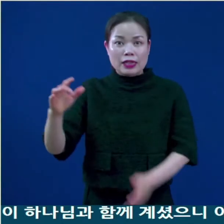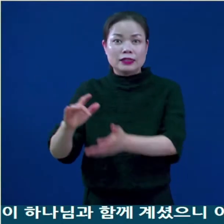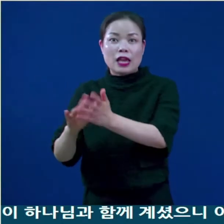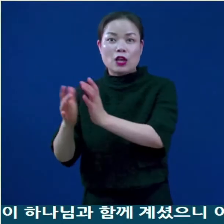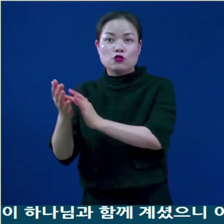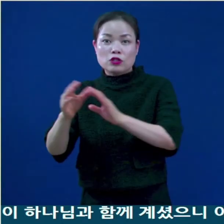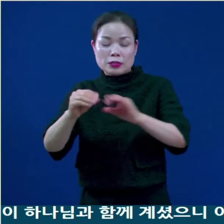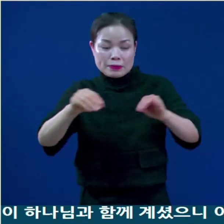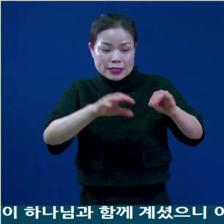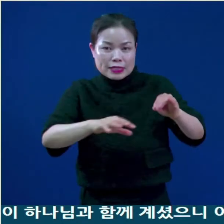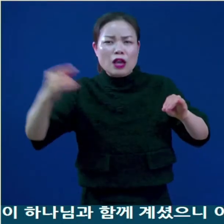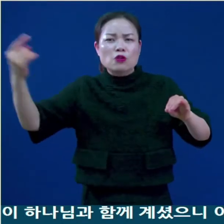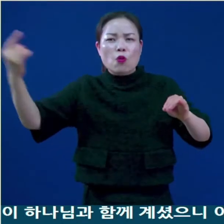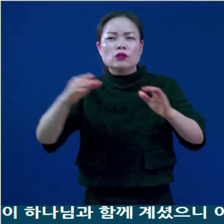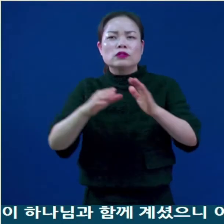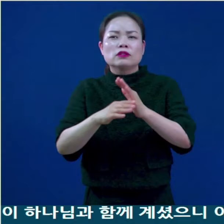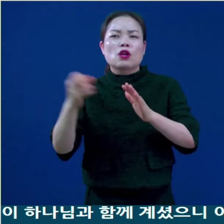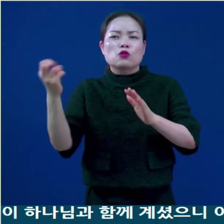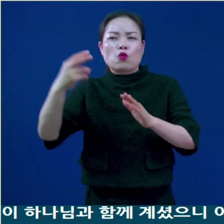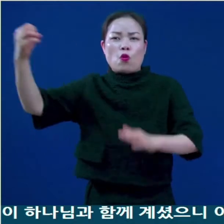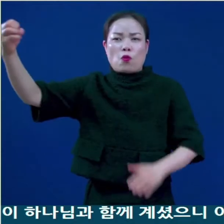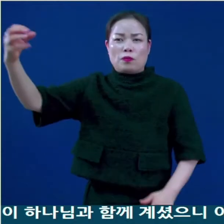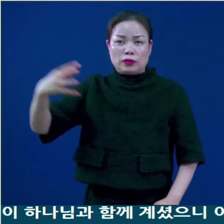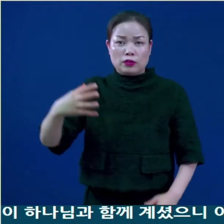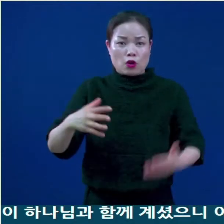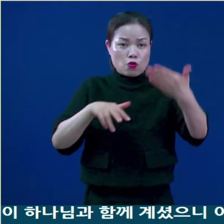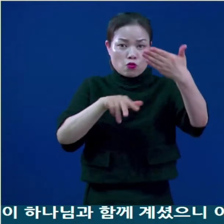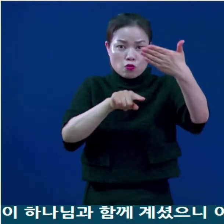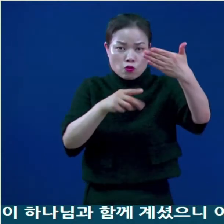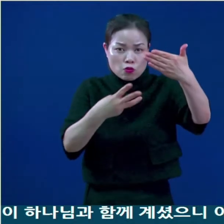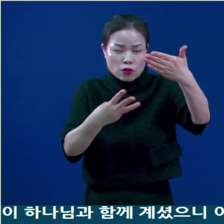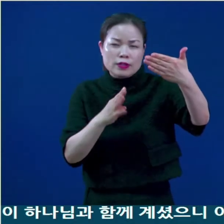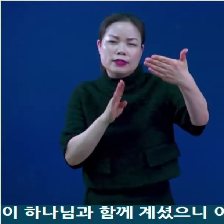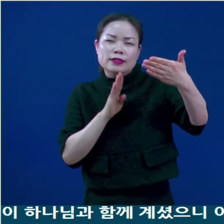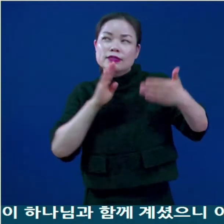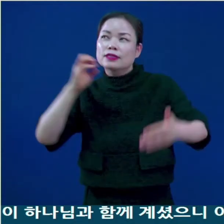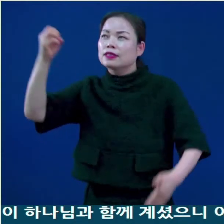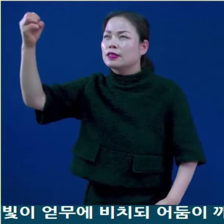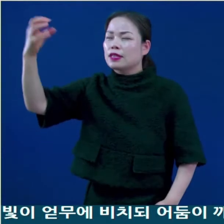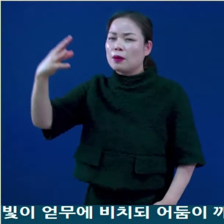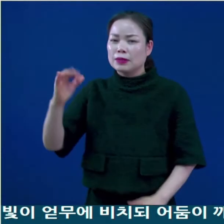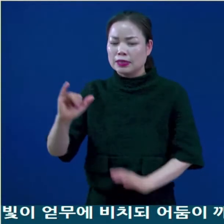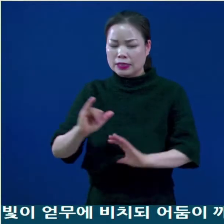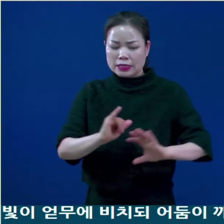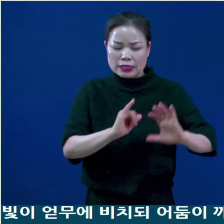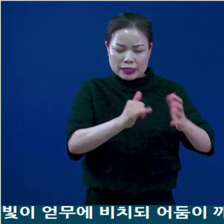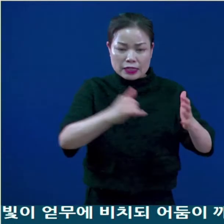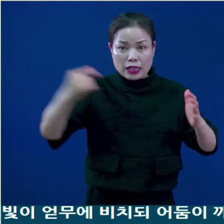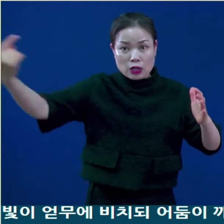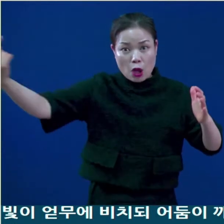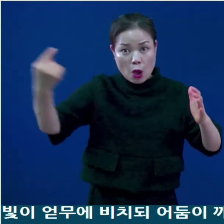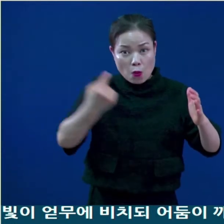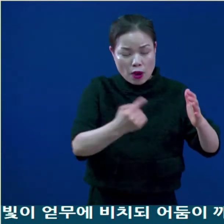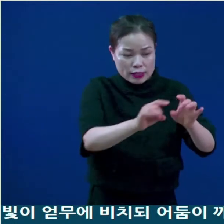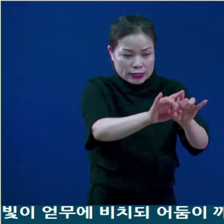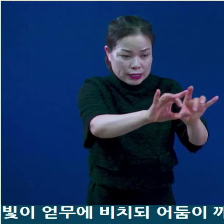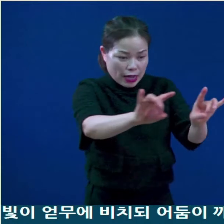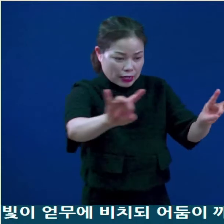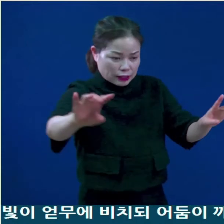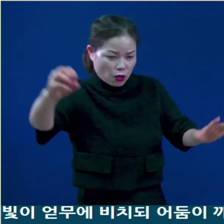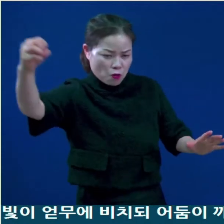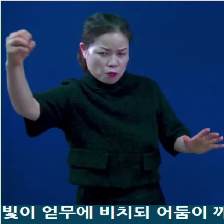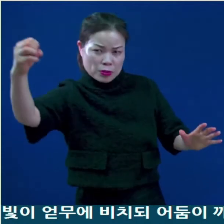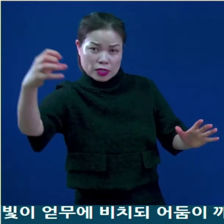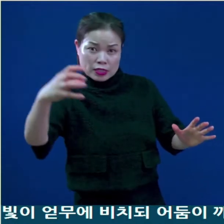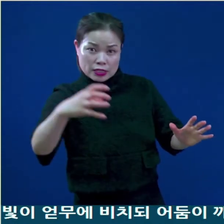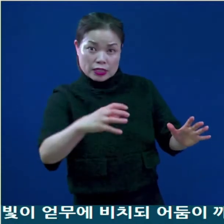예수님이 이 땅에 오실 때 또 비치는 거예요. 9절 읽습니다. 참빛 곧 세상에 와서 각 사람에게